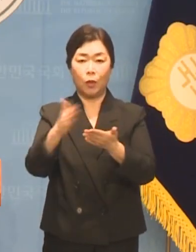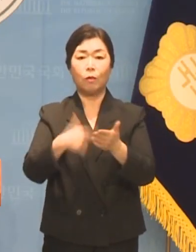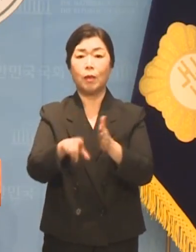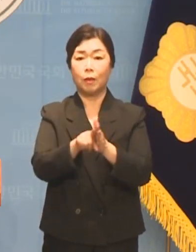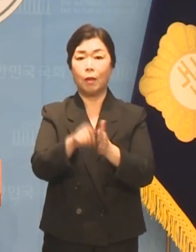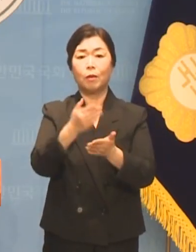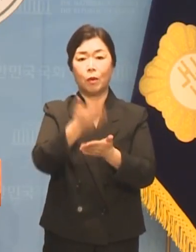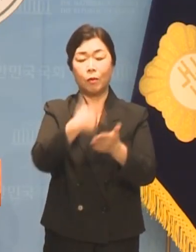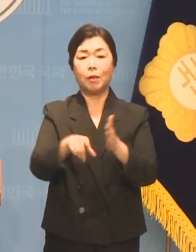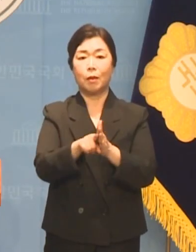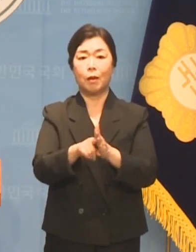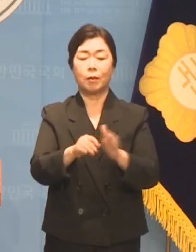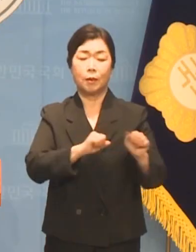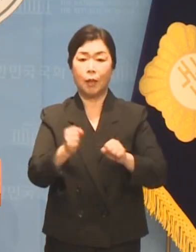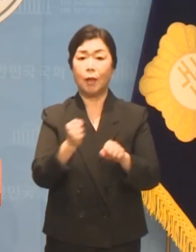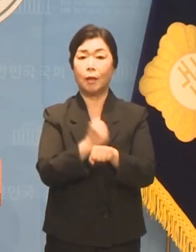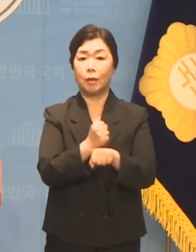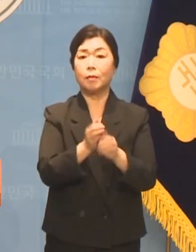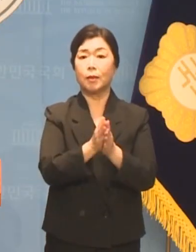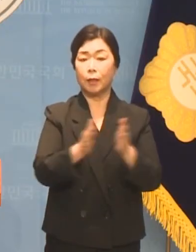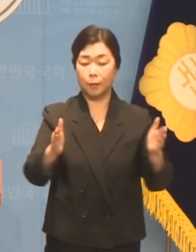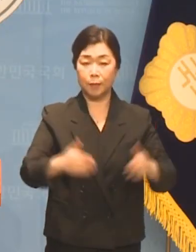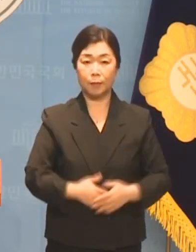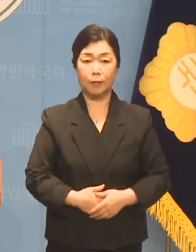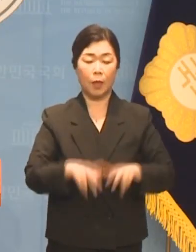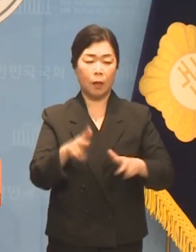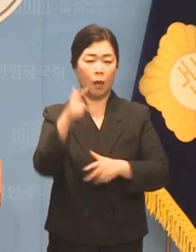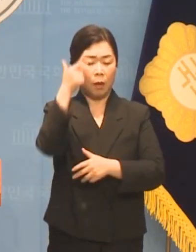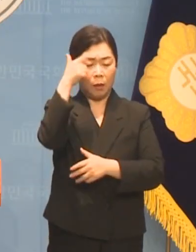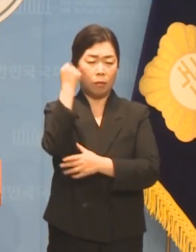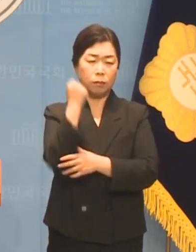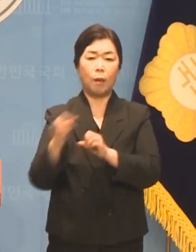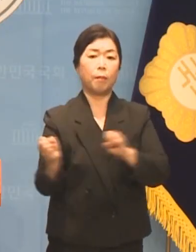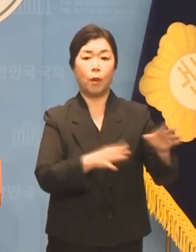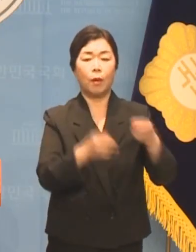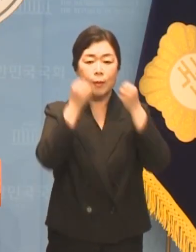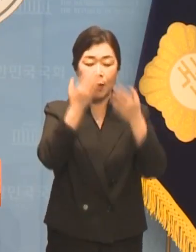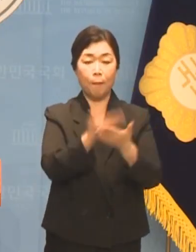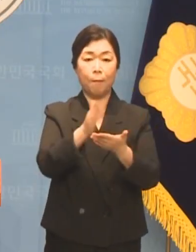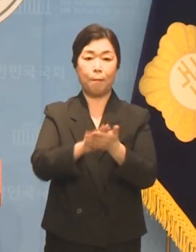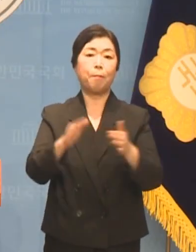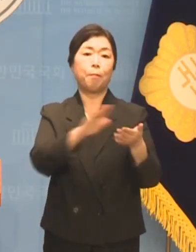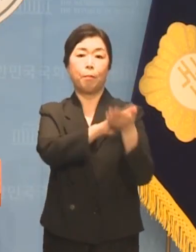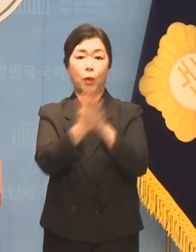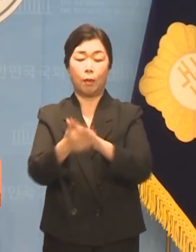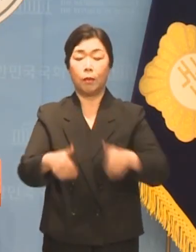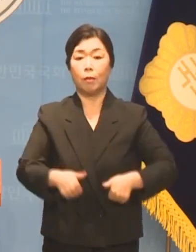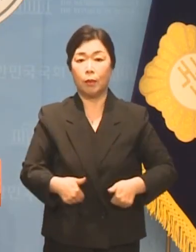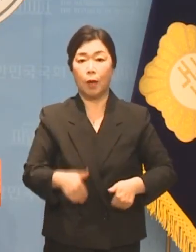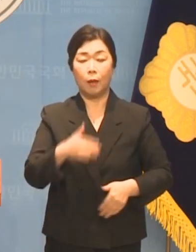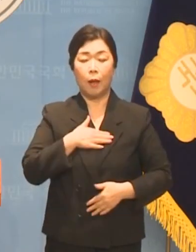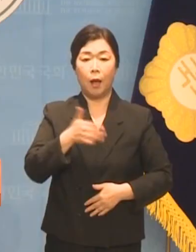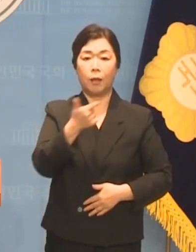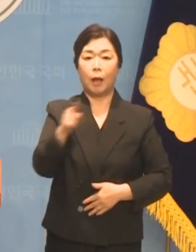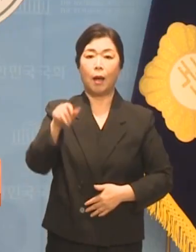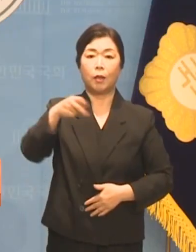나아가겠습니다. 이제 낡은 틀을 깨고 변화해야 합니다. 저 나경원과 함께